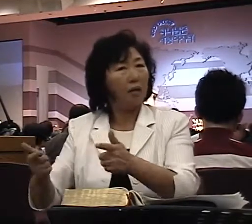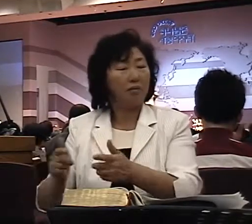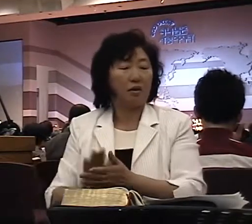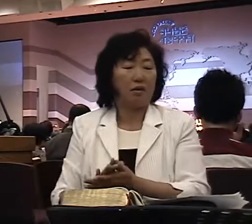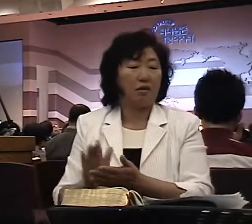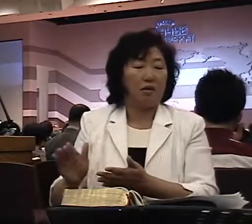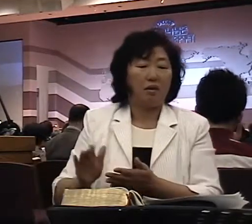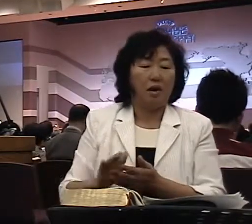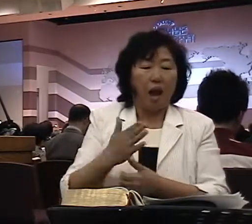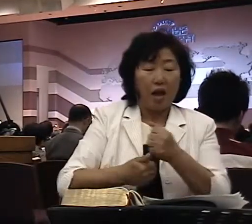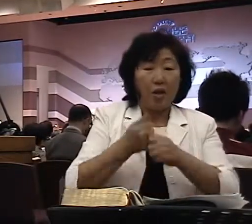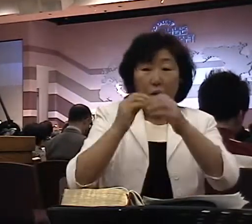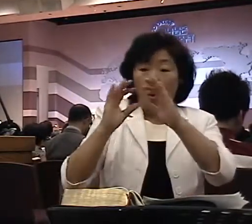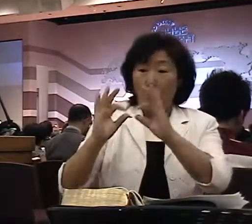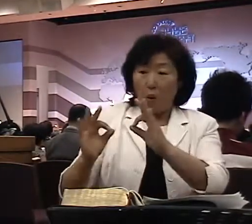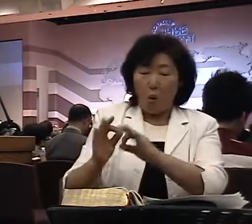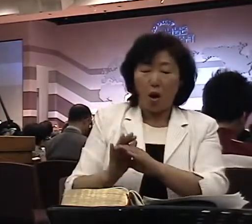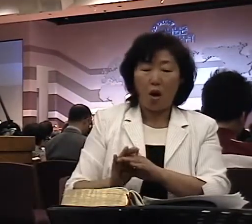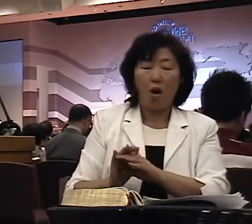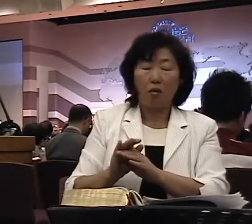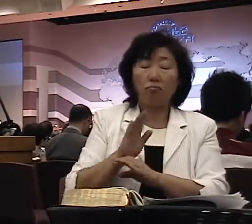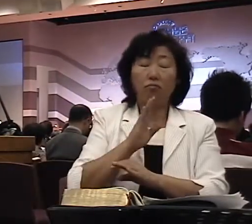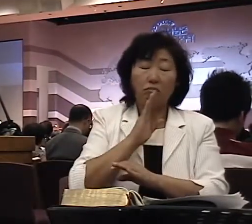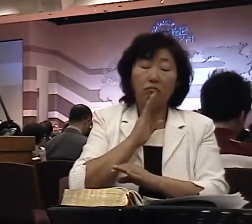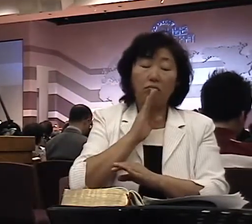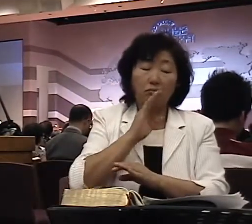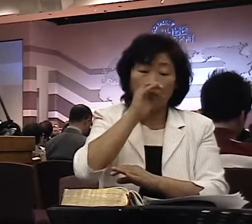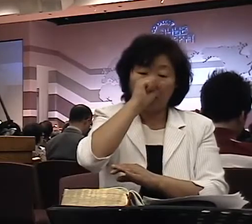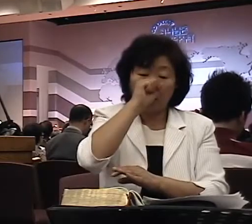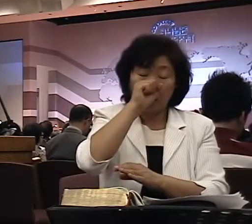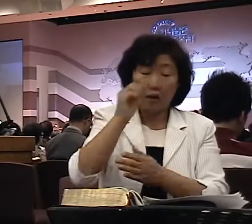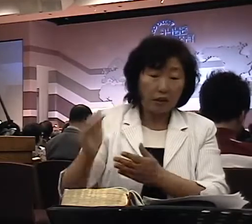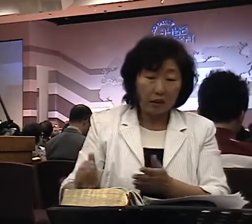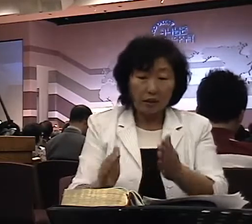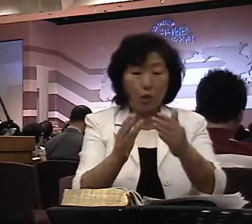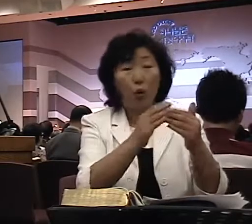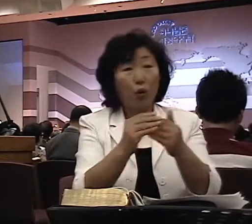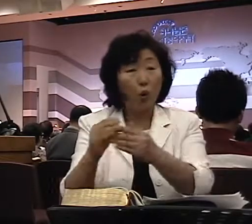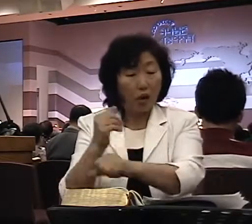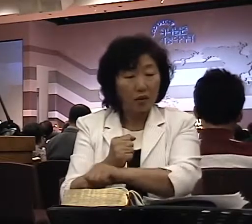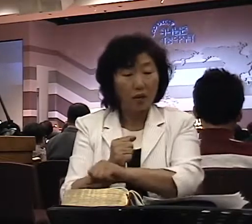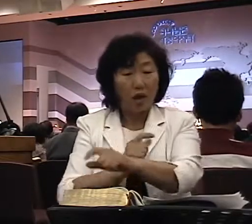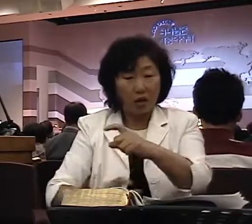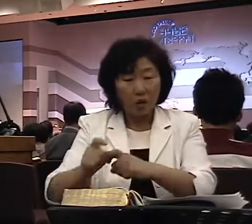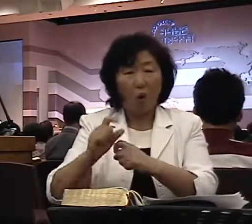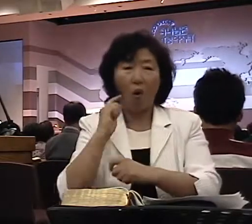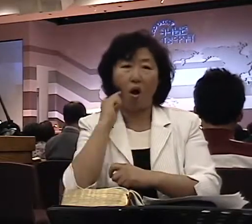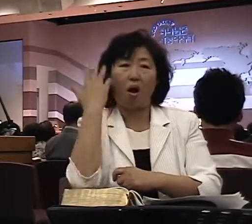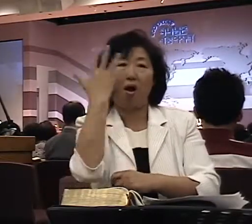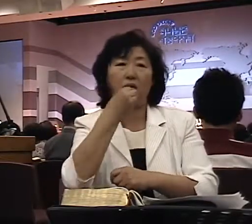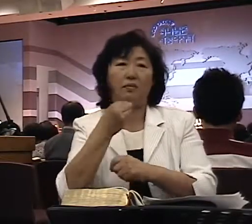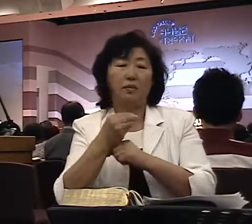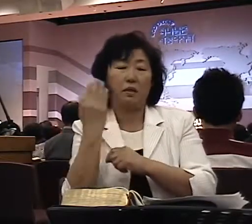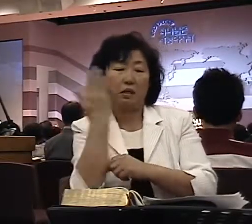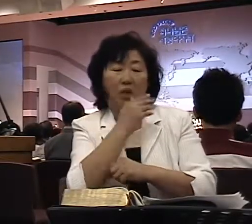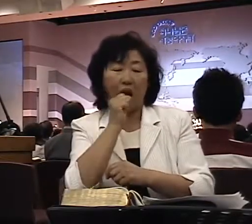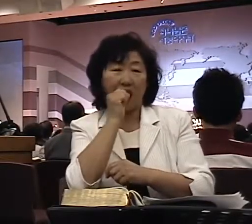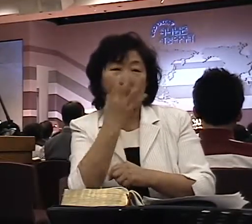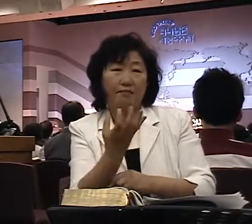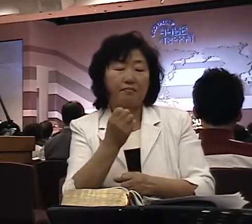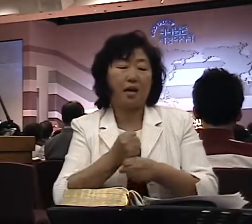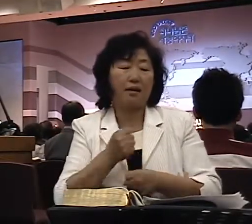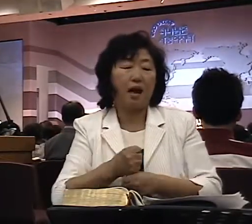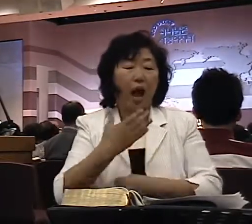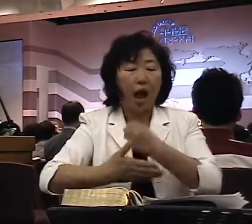근데 하나님이 보시기에 궁극적으로 좋은 길로 인도하시는 것이죠. 더욱더 아름답고 순결한 그릇으로 만들고